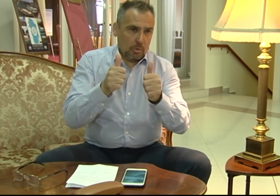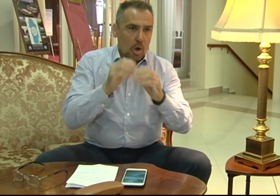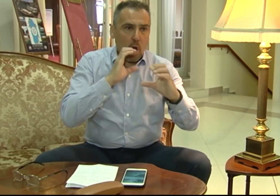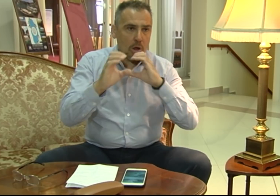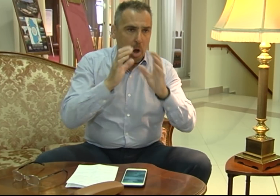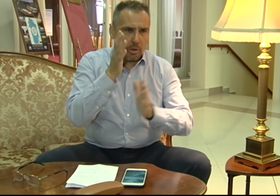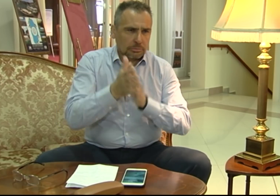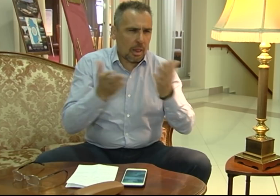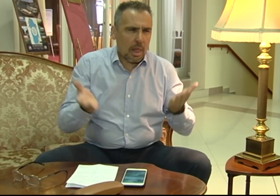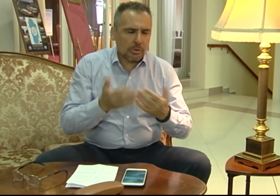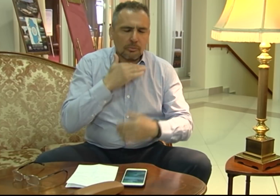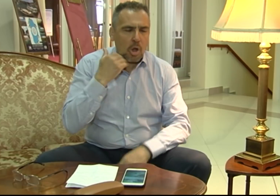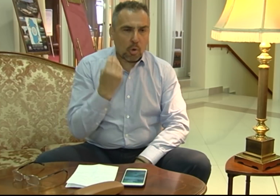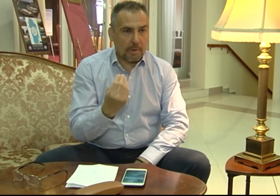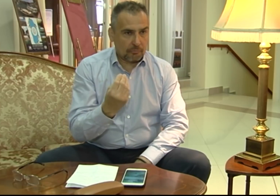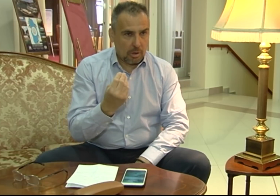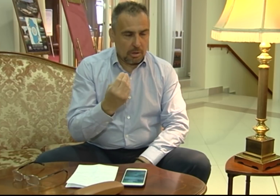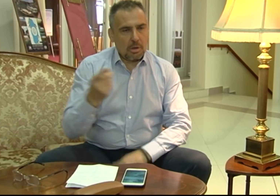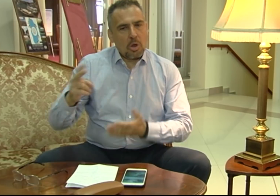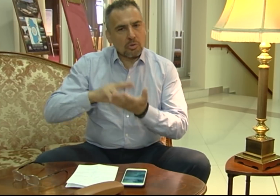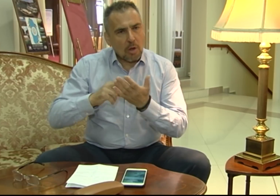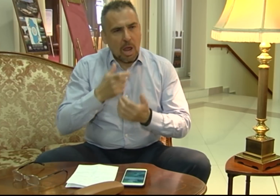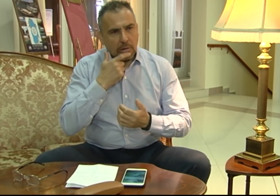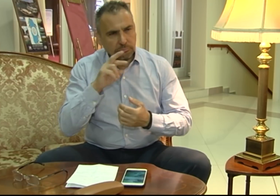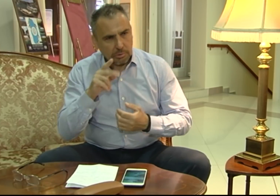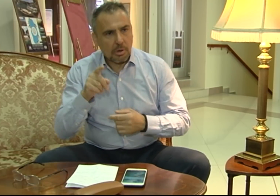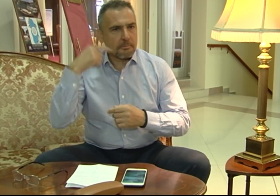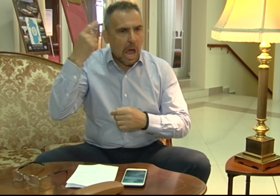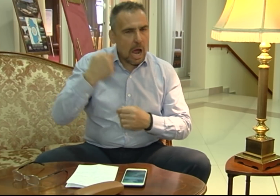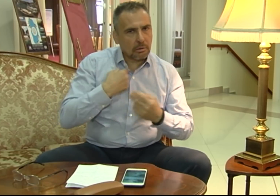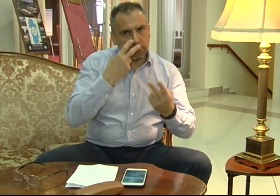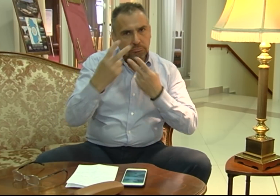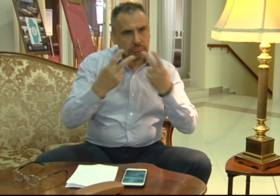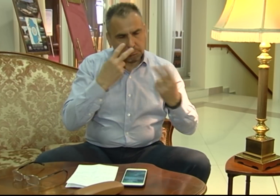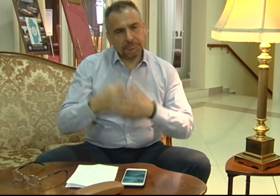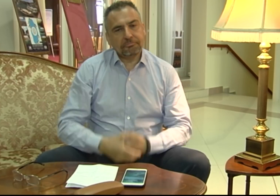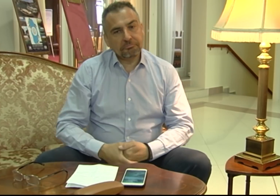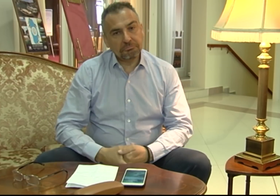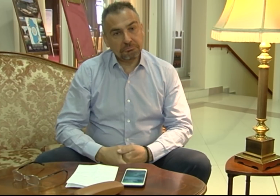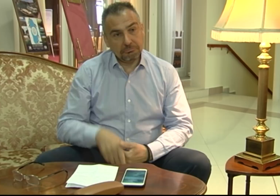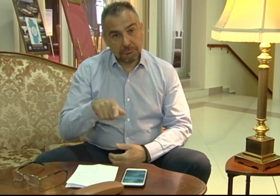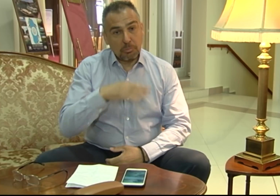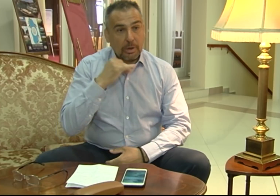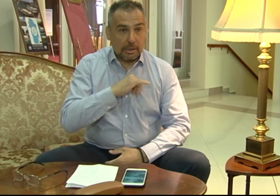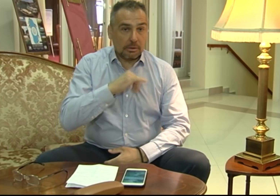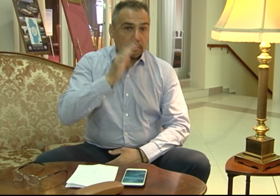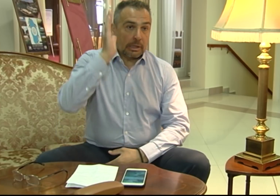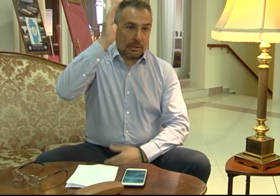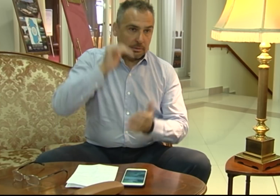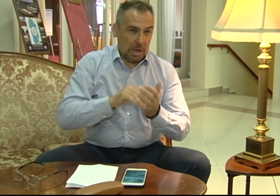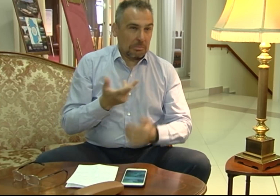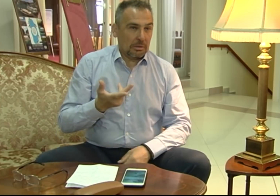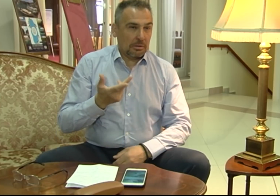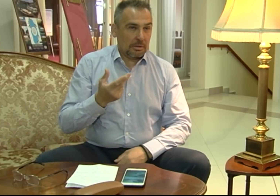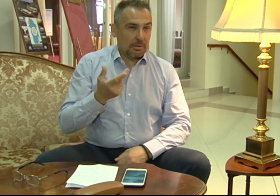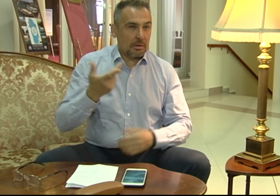во Барселона и искрено таму отидов без посебни очекувања, но кога видов таму што се глувите од 27 држави